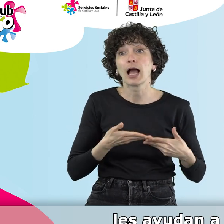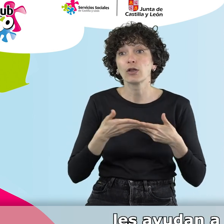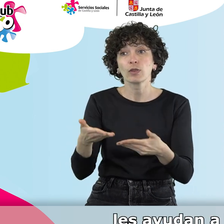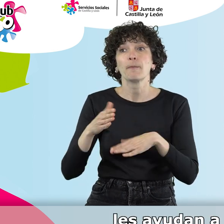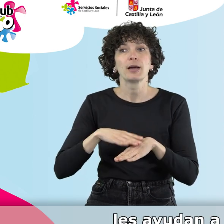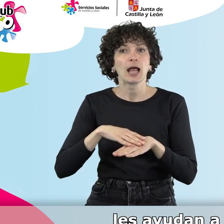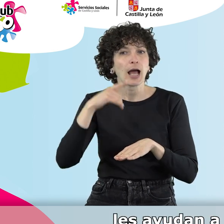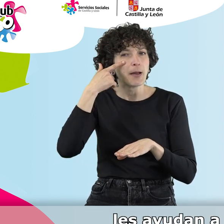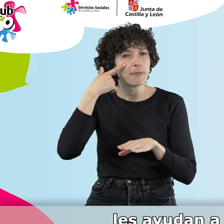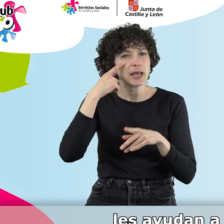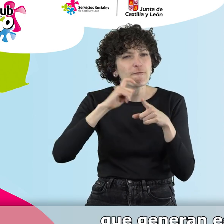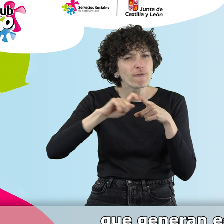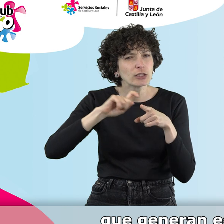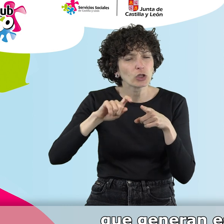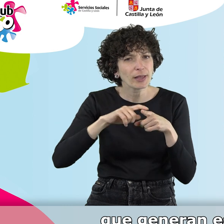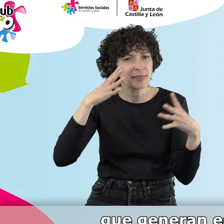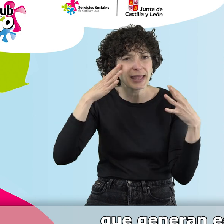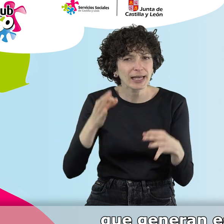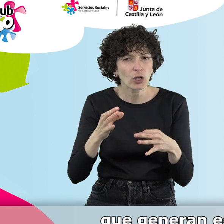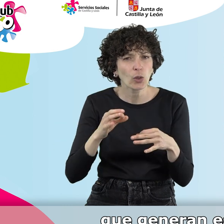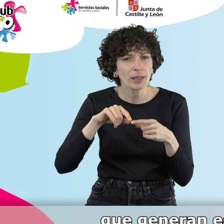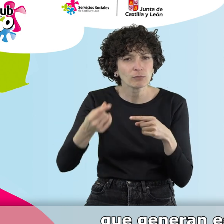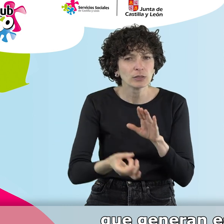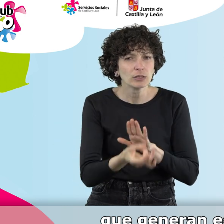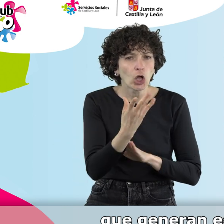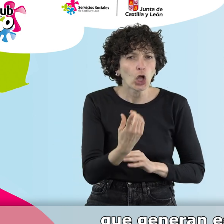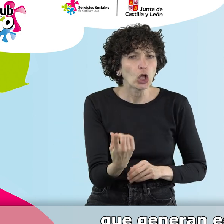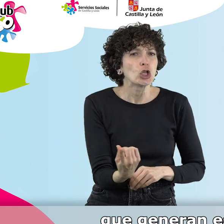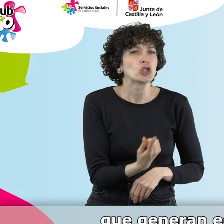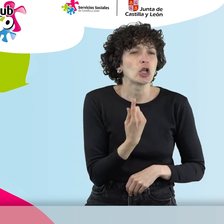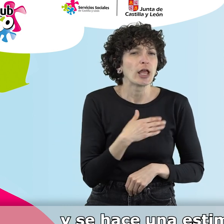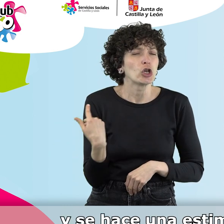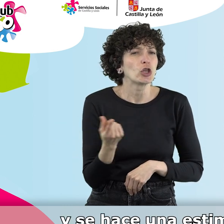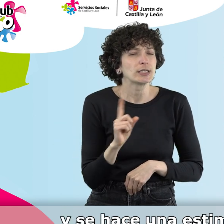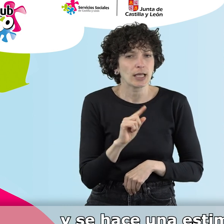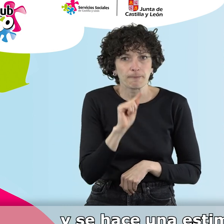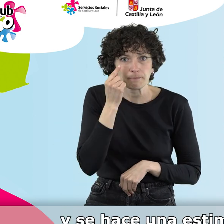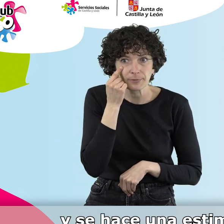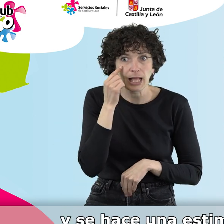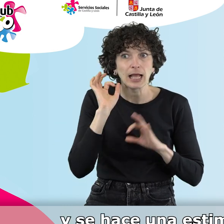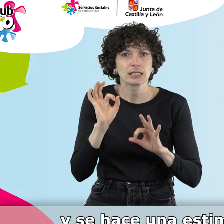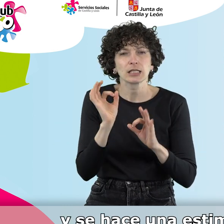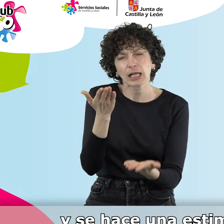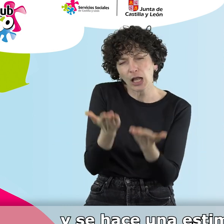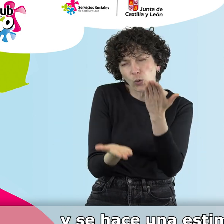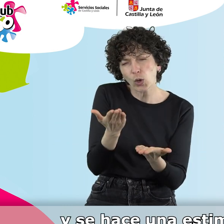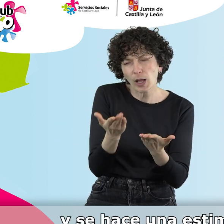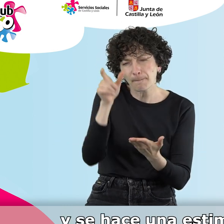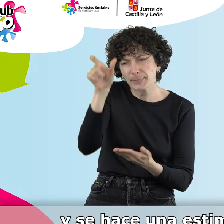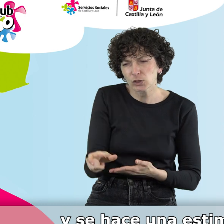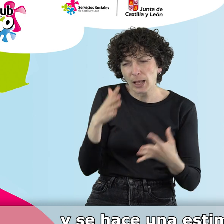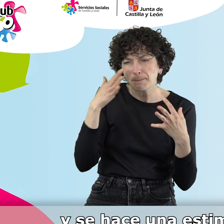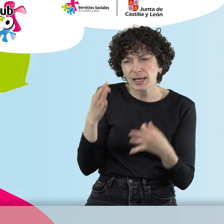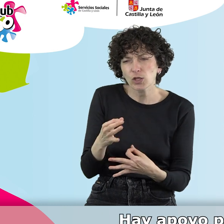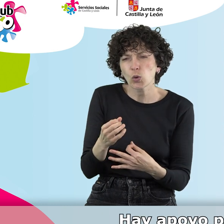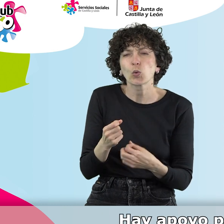a identificar los factores de riesgo que generan esa situación de soledad no deseada y se hace una estimación del riesgo en el que se encuentra la